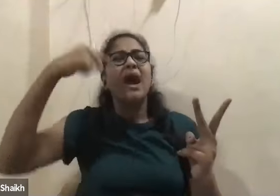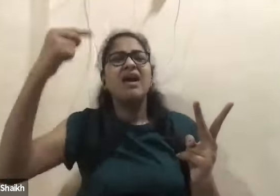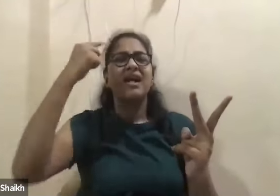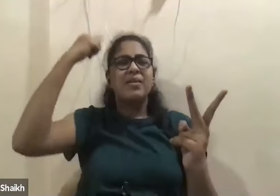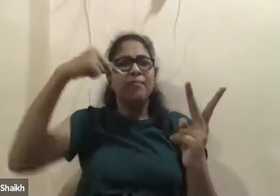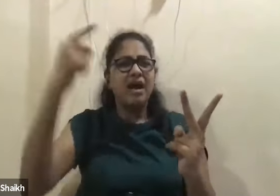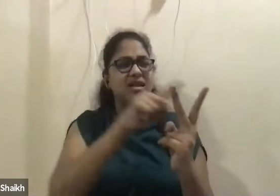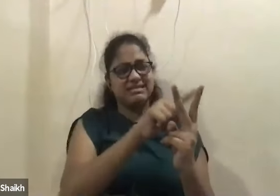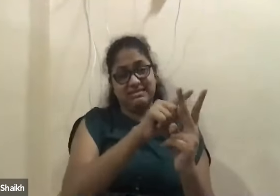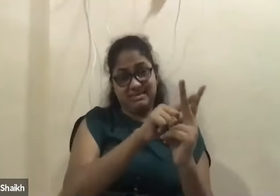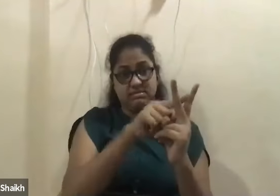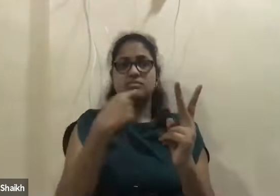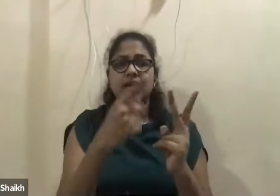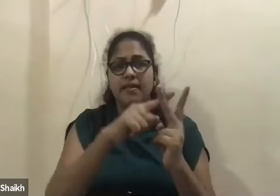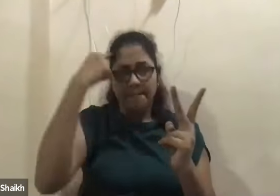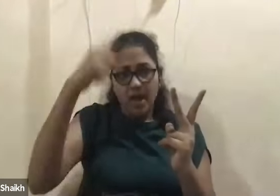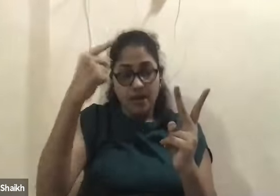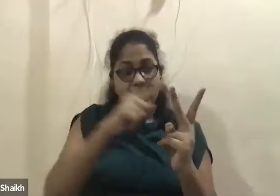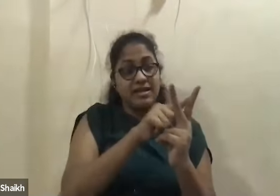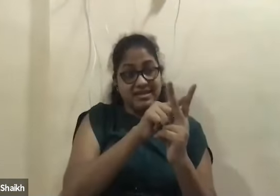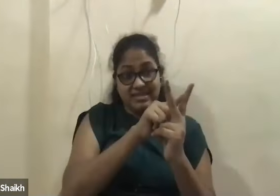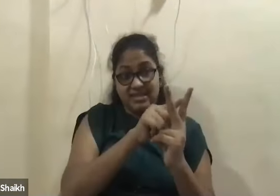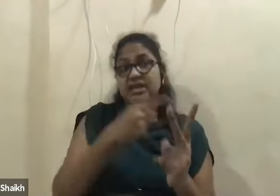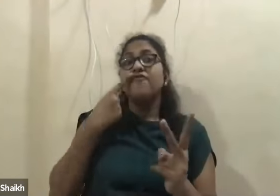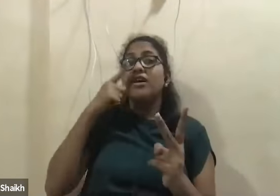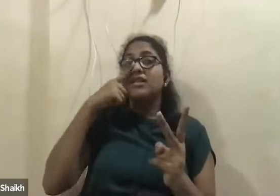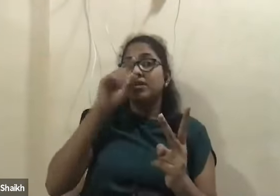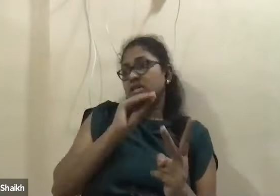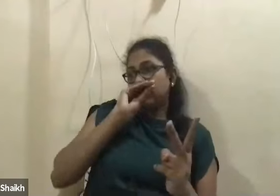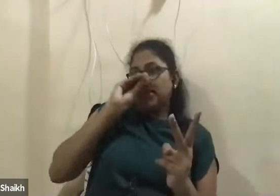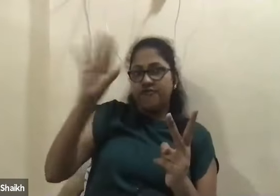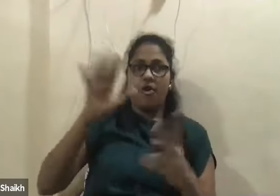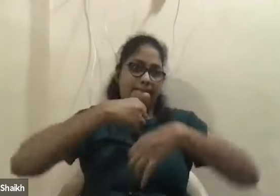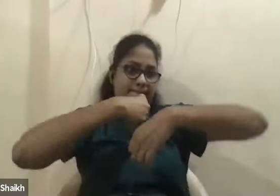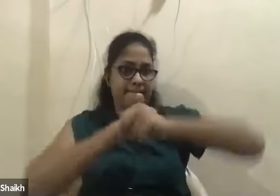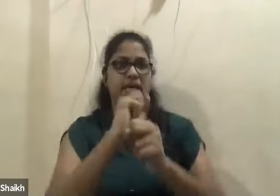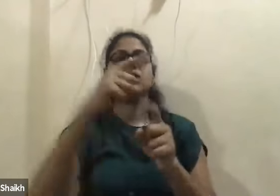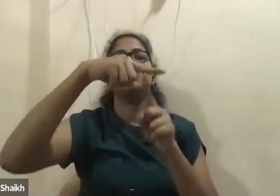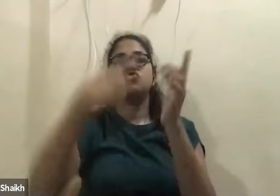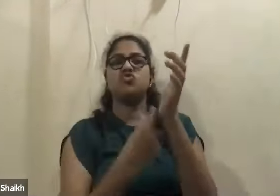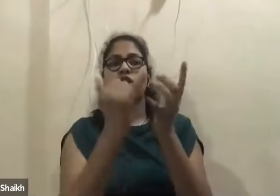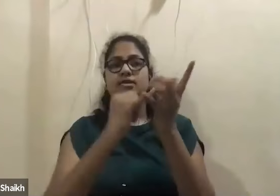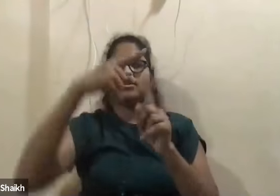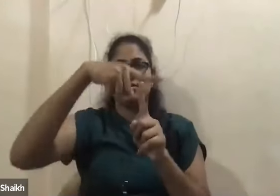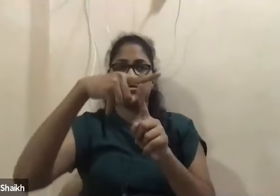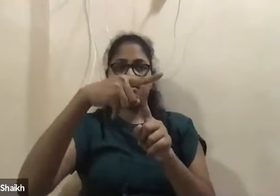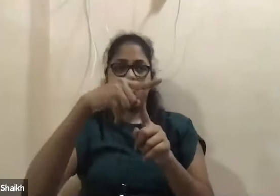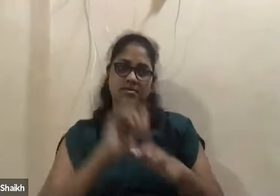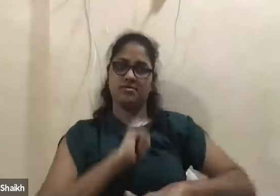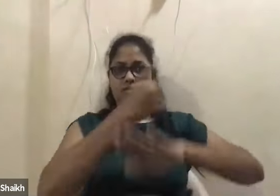को बोलकर उन लोगों ने एक ट्रस्ट बना दिया था. क्यों? क्योंकि जो उसकी जो ये थे,